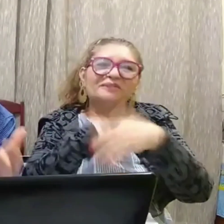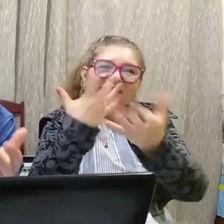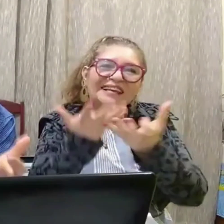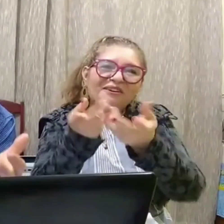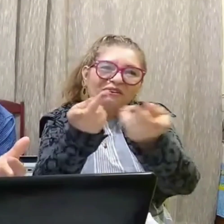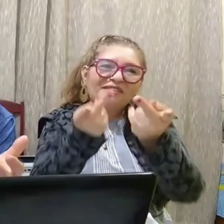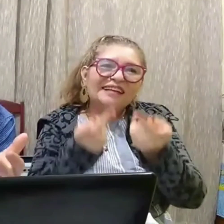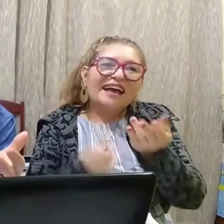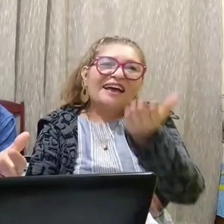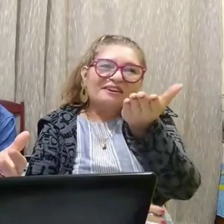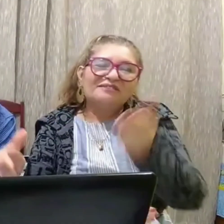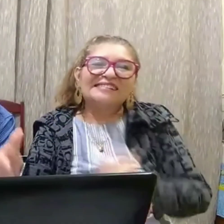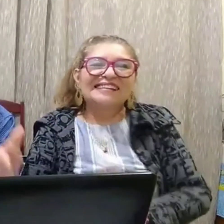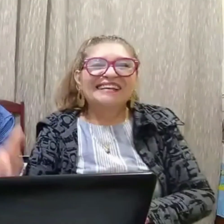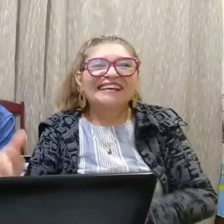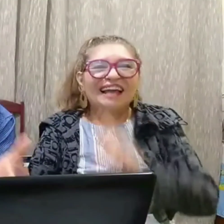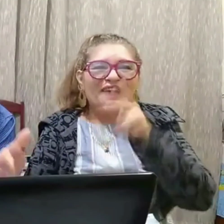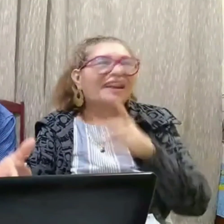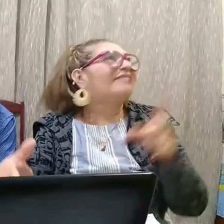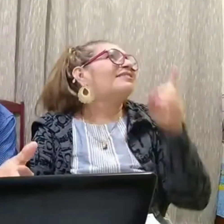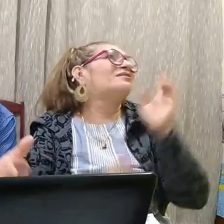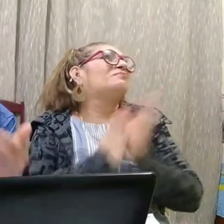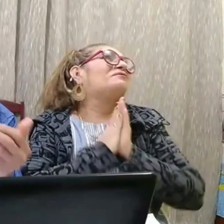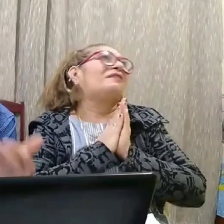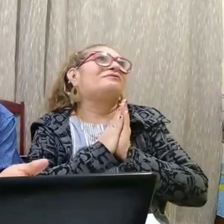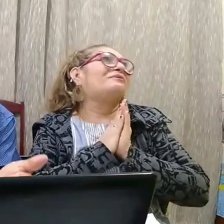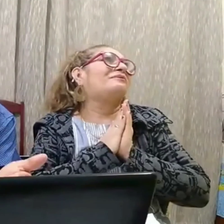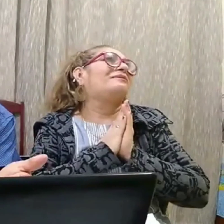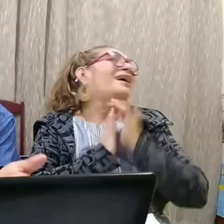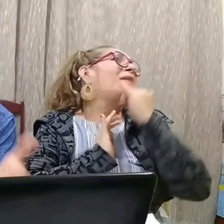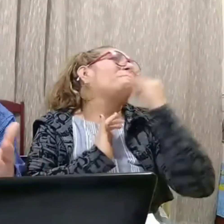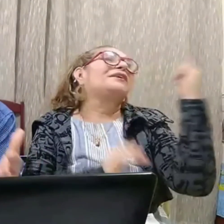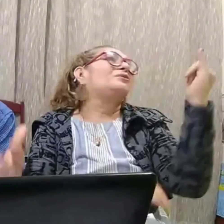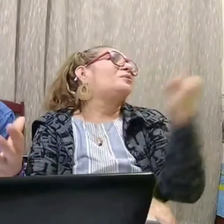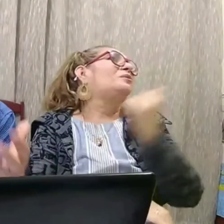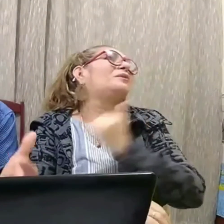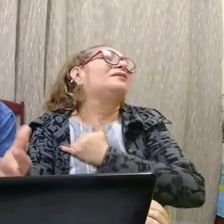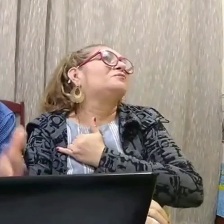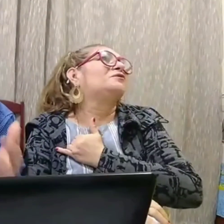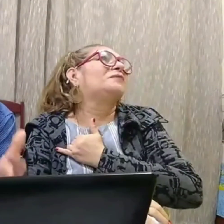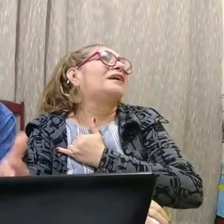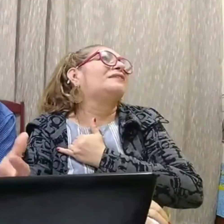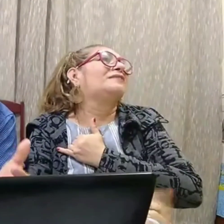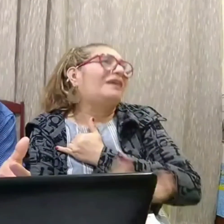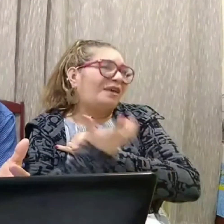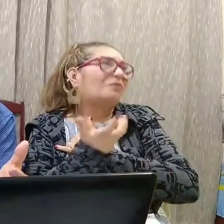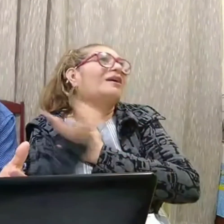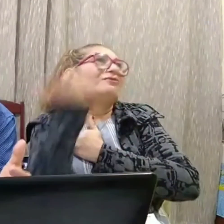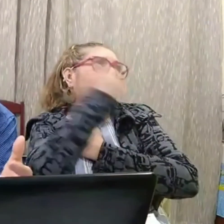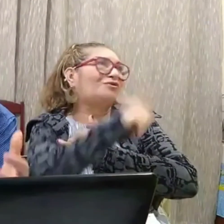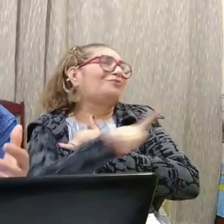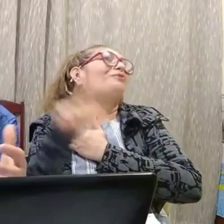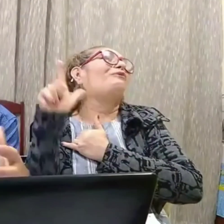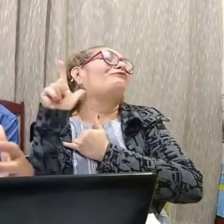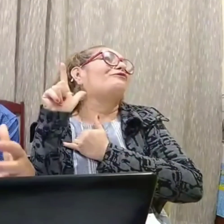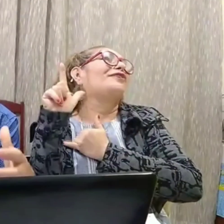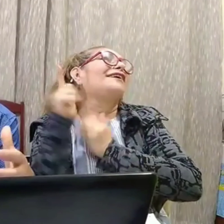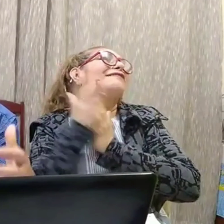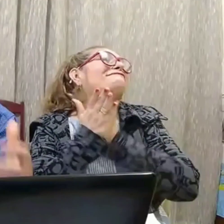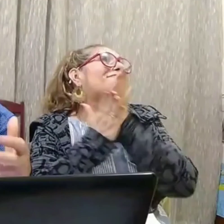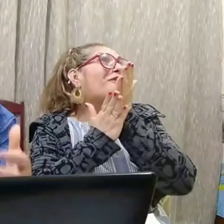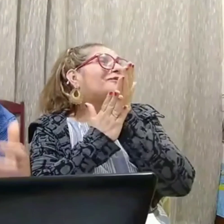convidar você a dizer: Deus, tem misericórdia de mim, perdoa os meus pecados, me receba de volta. Eu quero voltar a